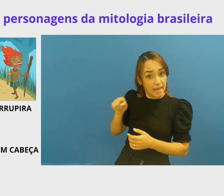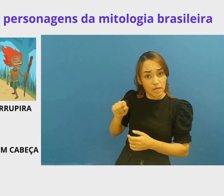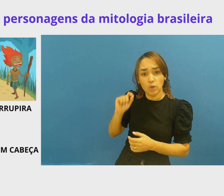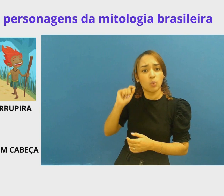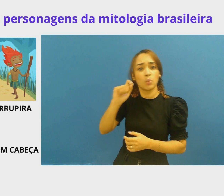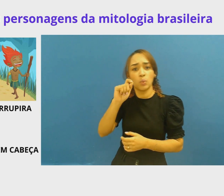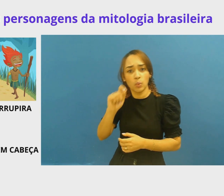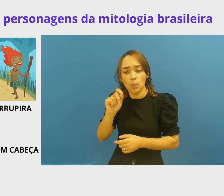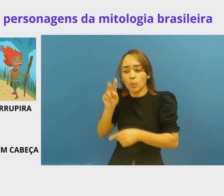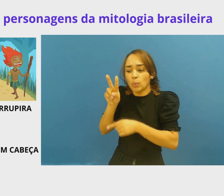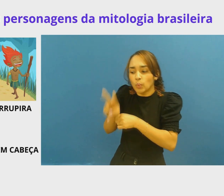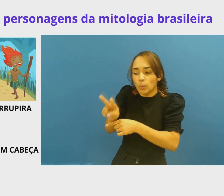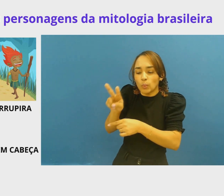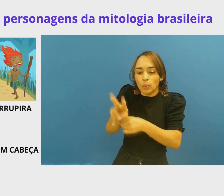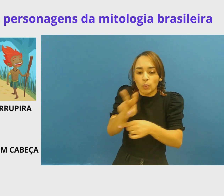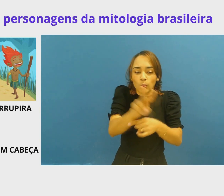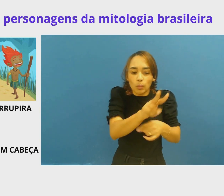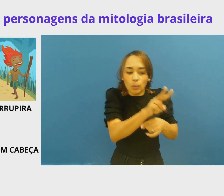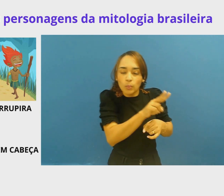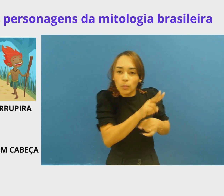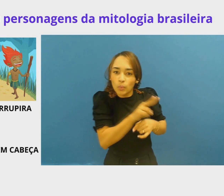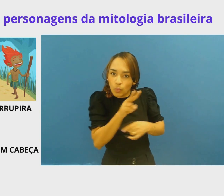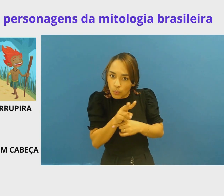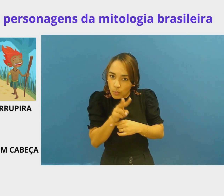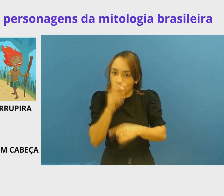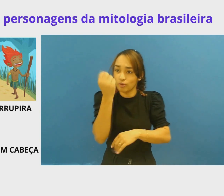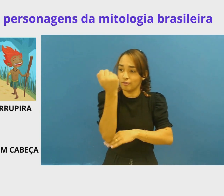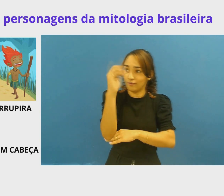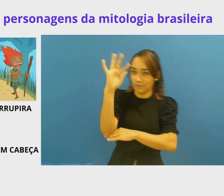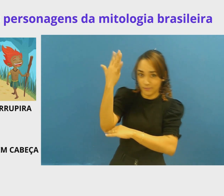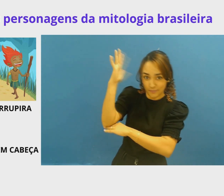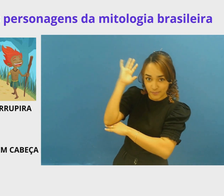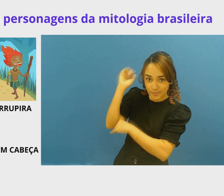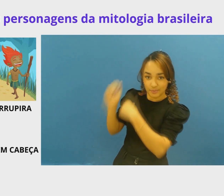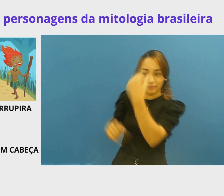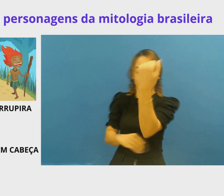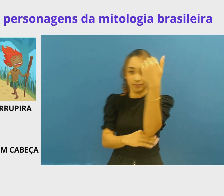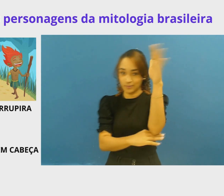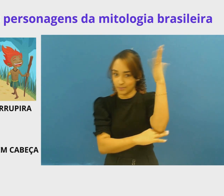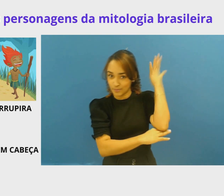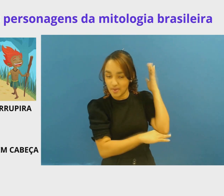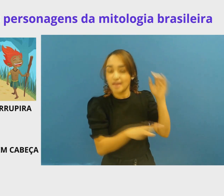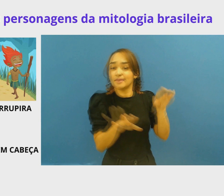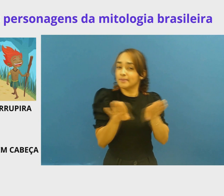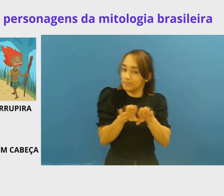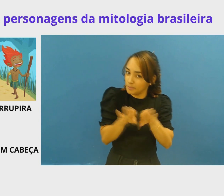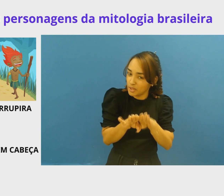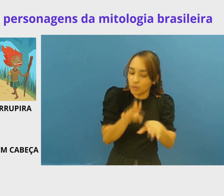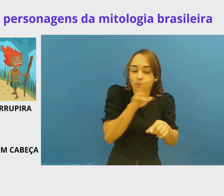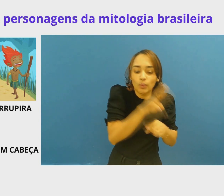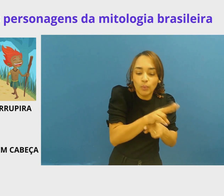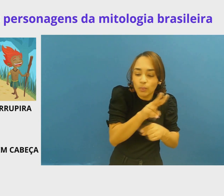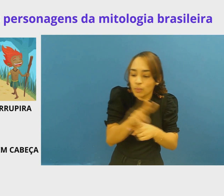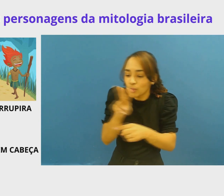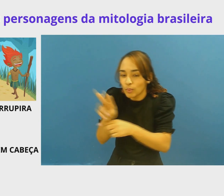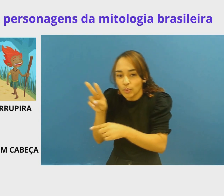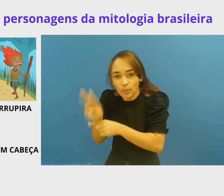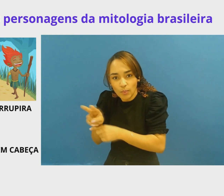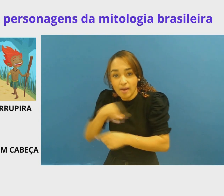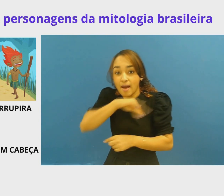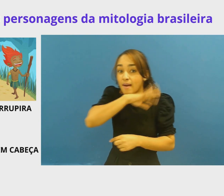O Curupira, ele é o guardião das florestas e também dos animais.